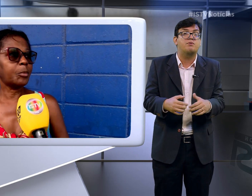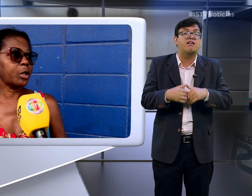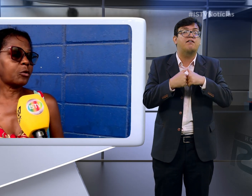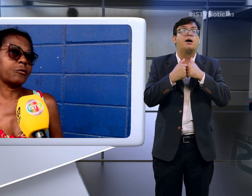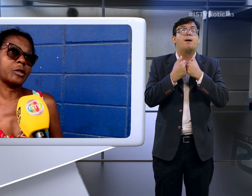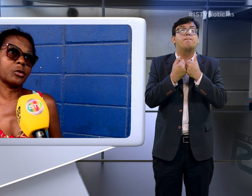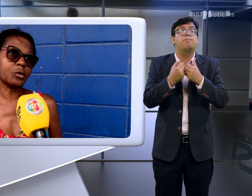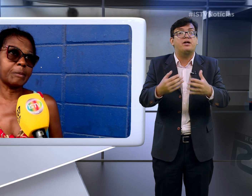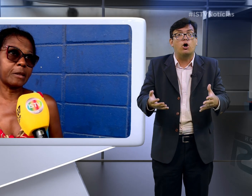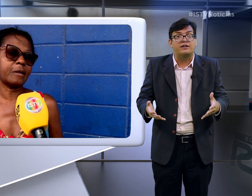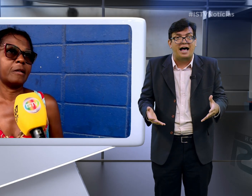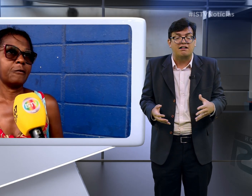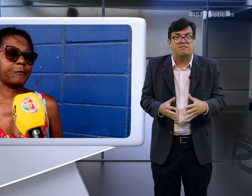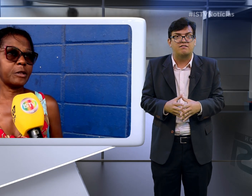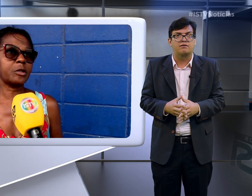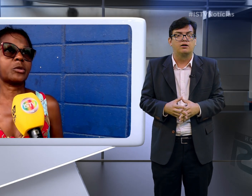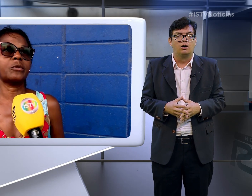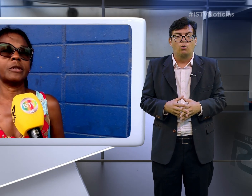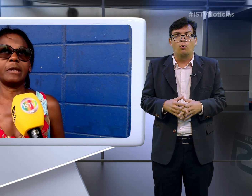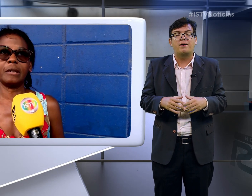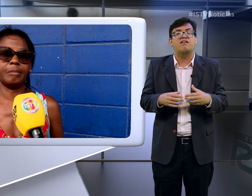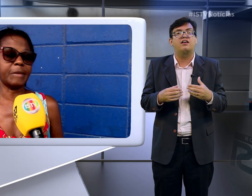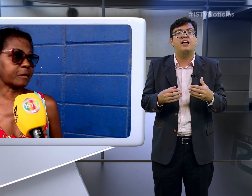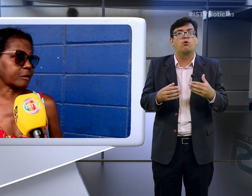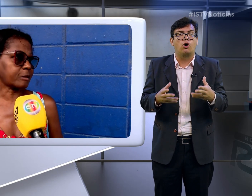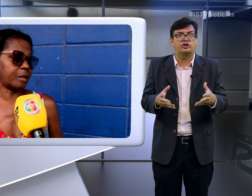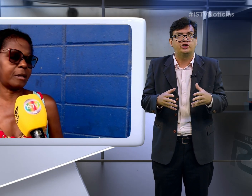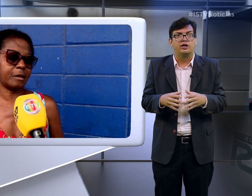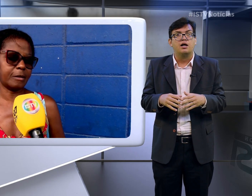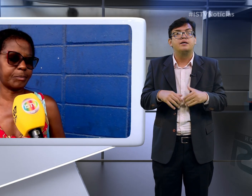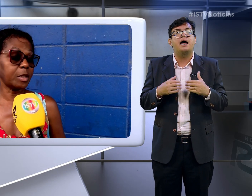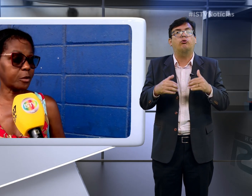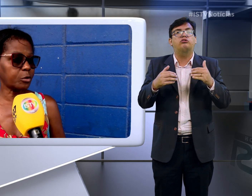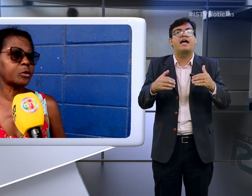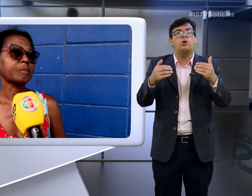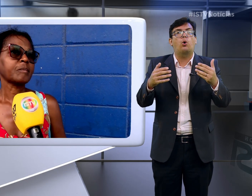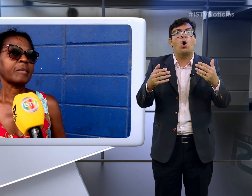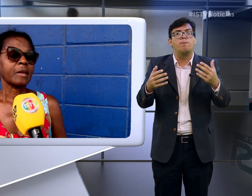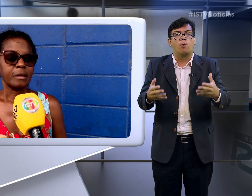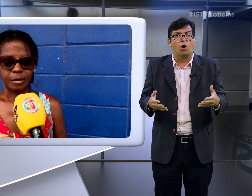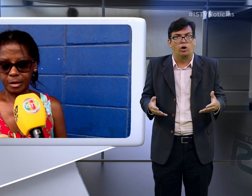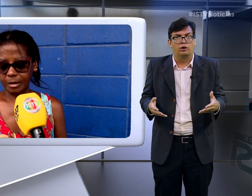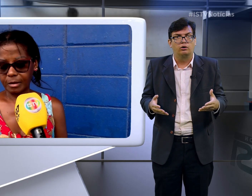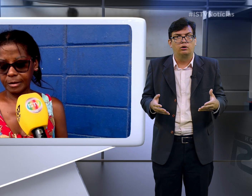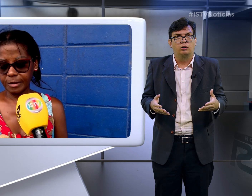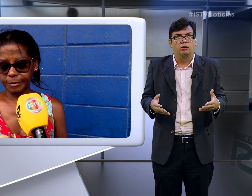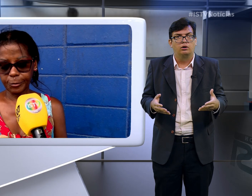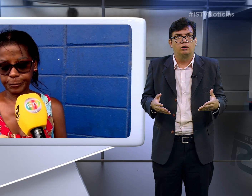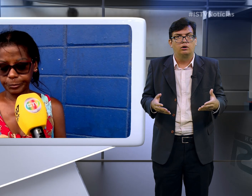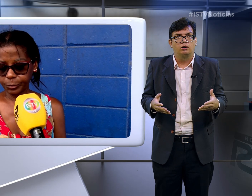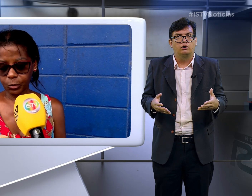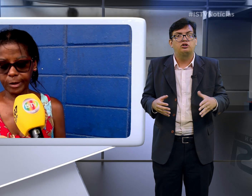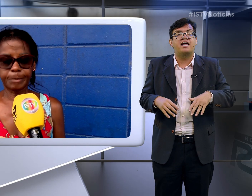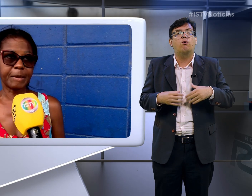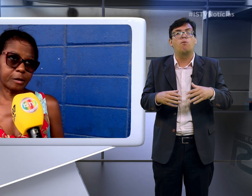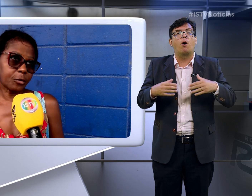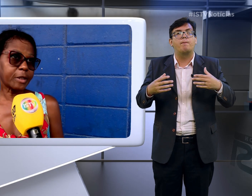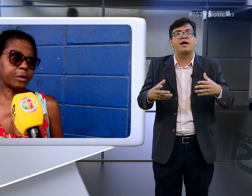minhas prioridades. O brasileiro hoje não tem como ter um momento